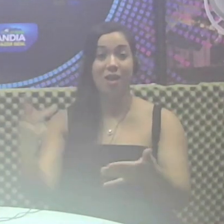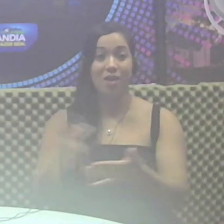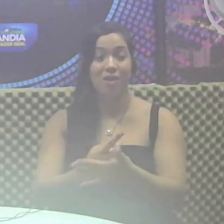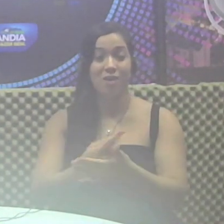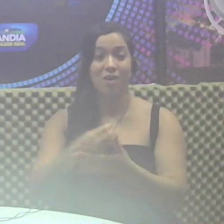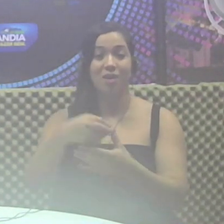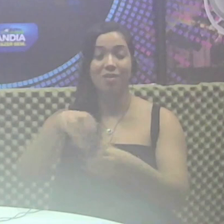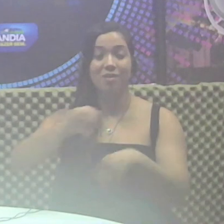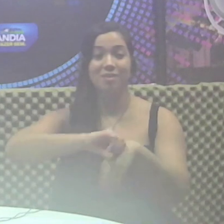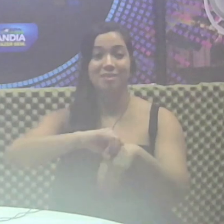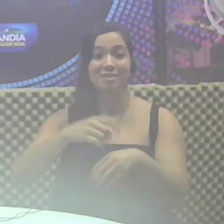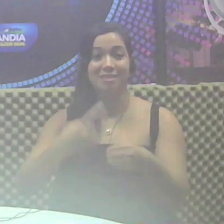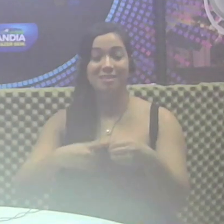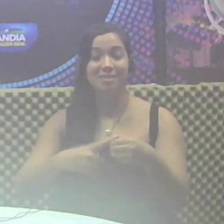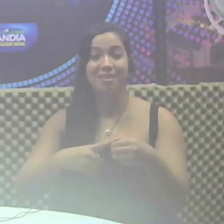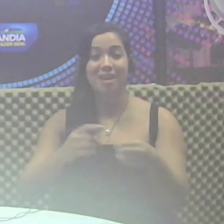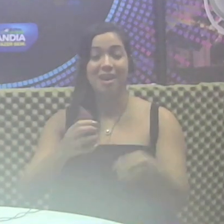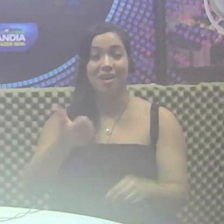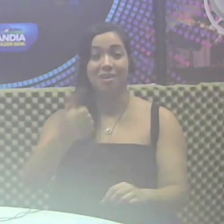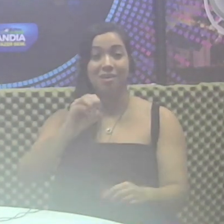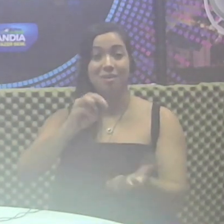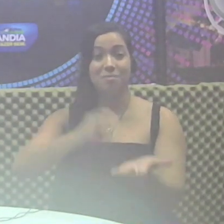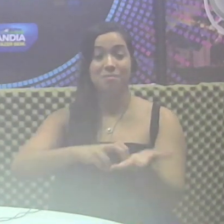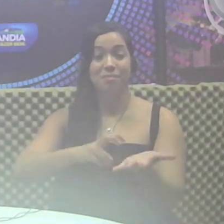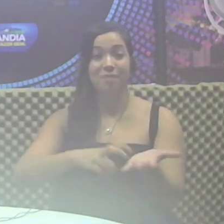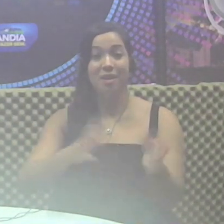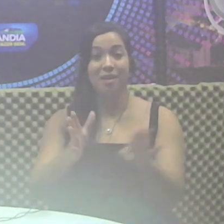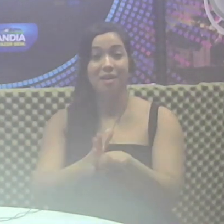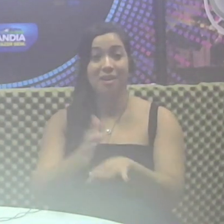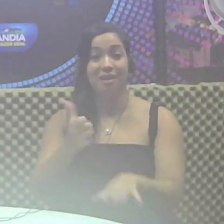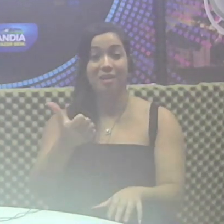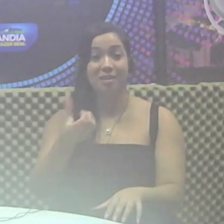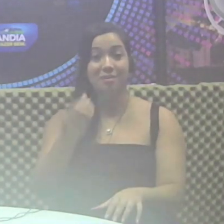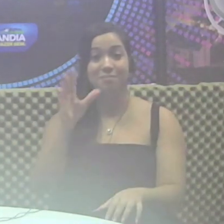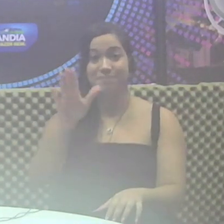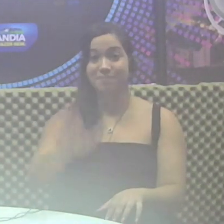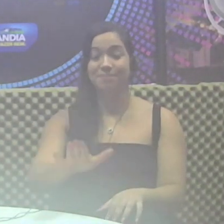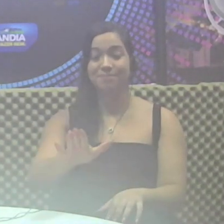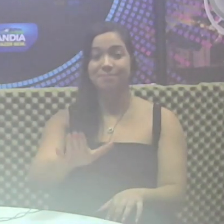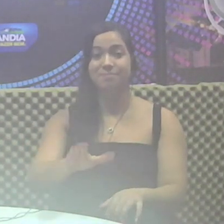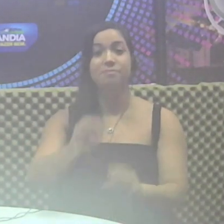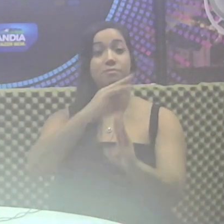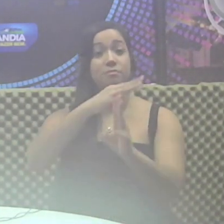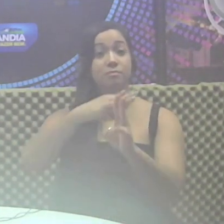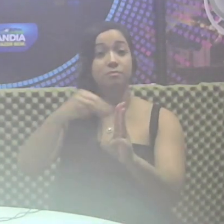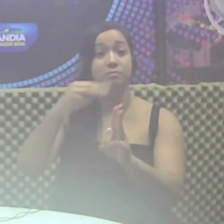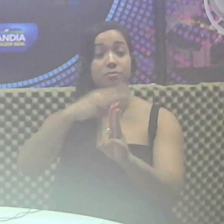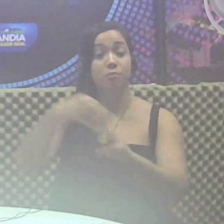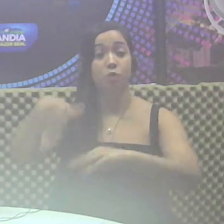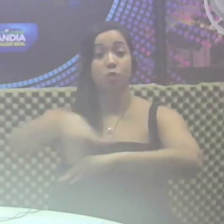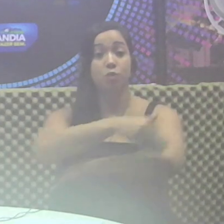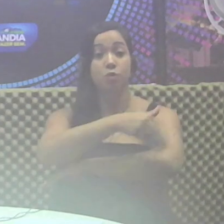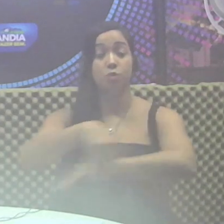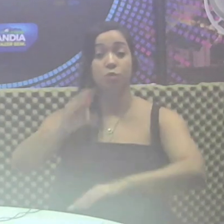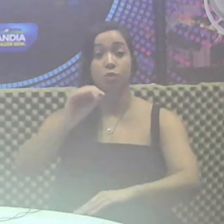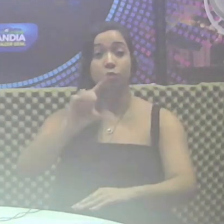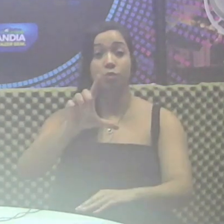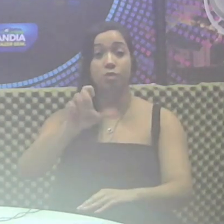Mercado Municipal e vai das 10 da manhã até as 4 da tarde. O Mercado Municipal fica na rua Olegário